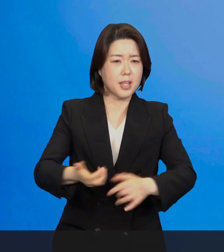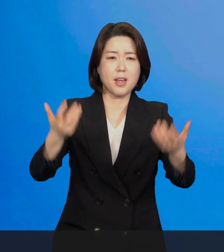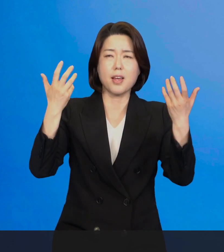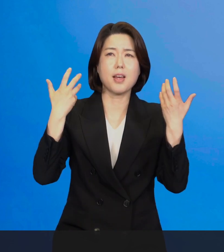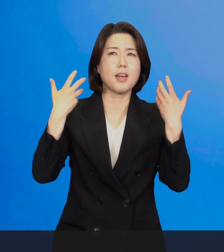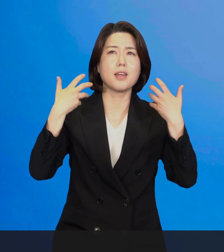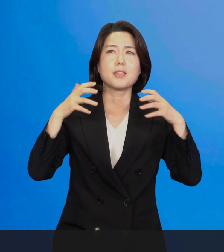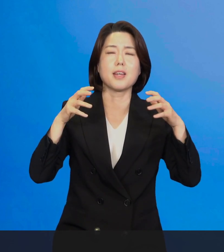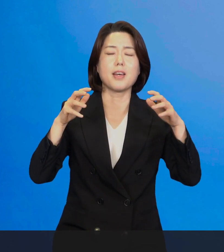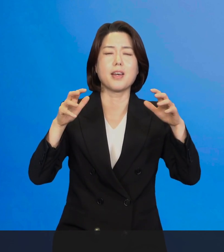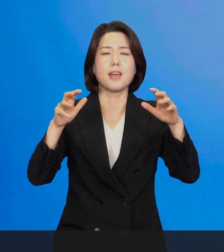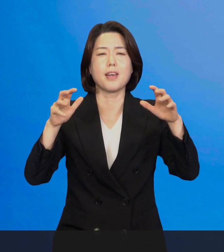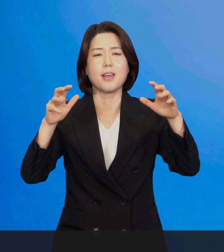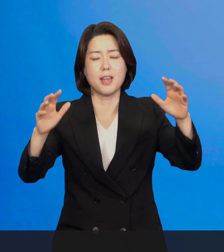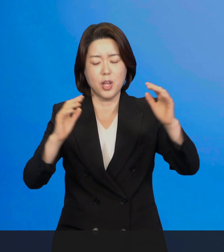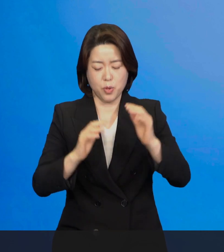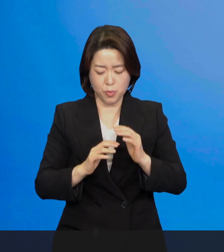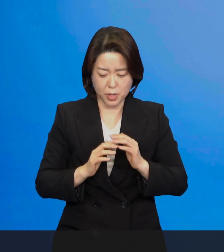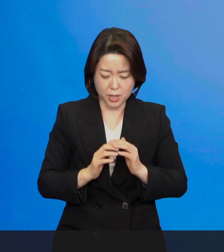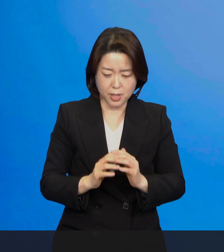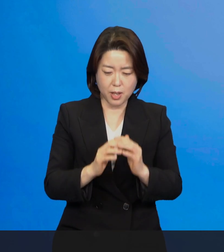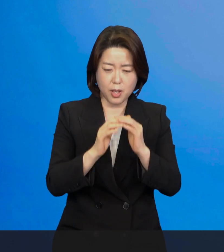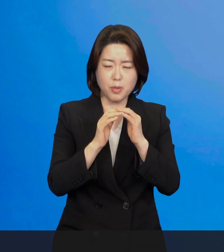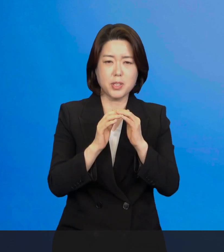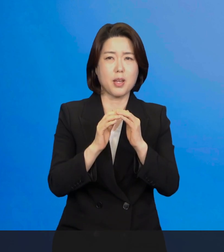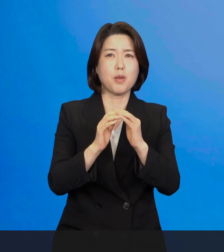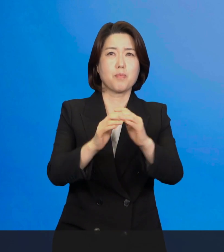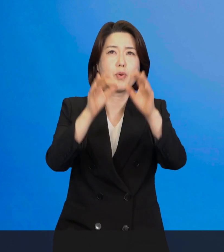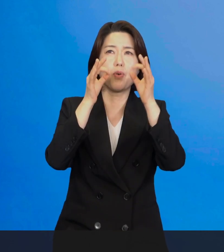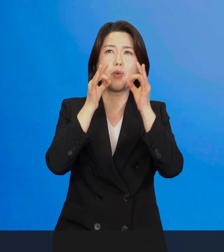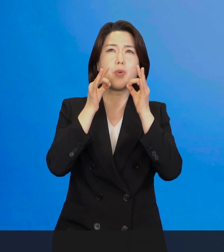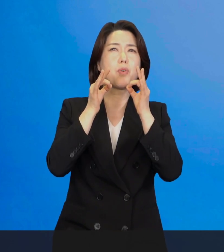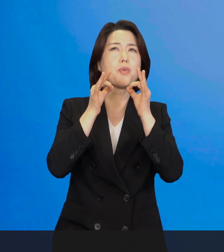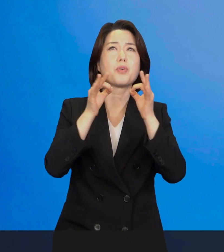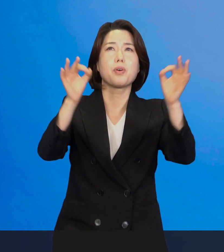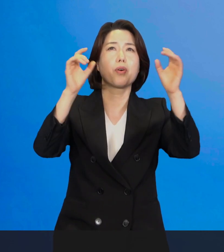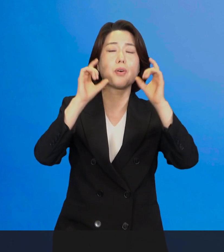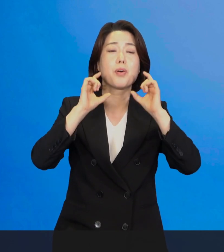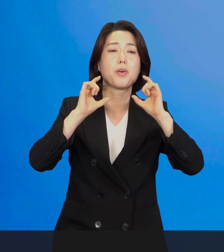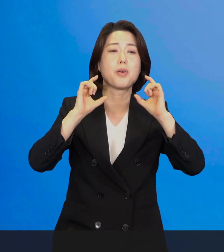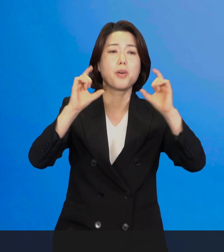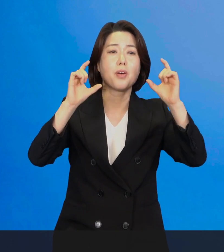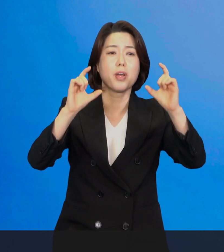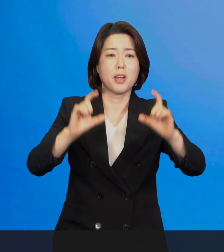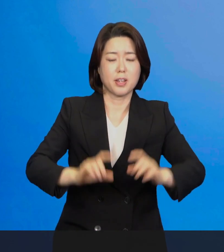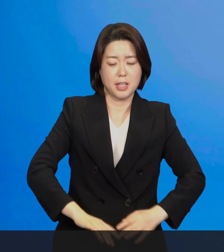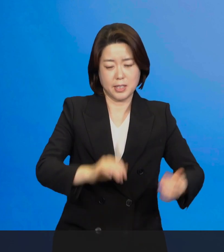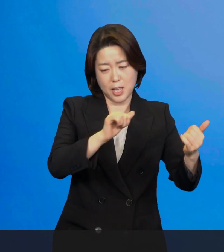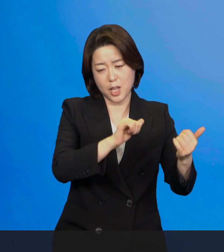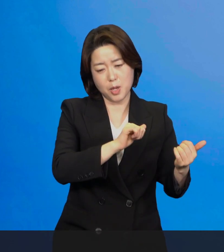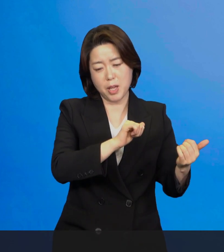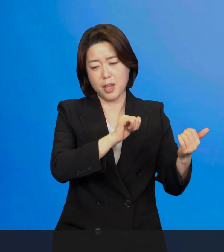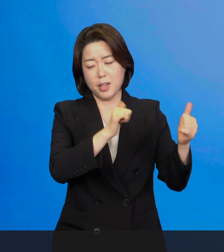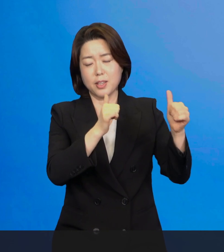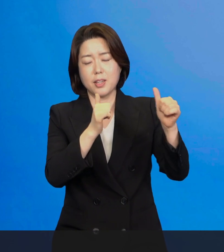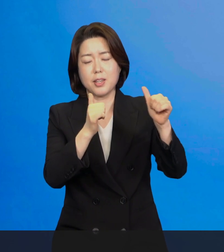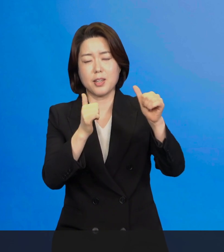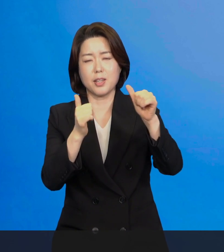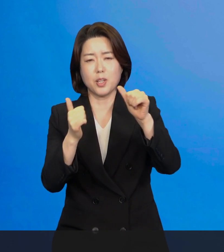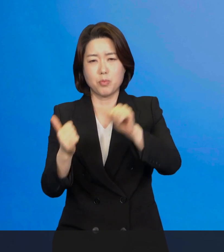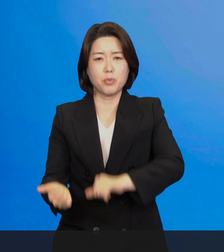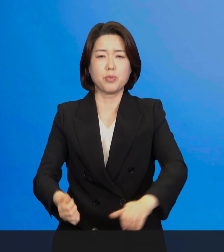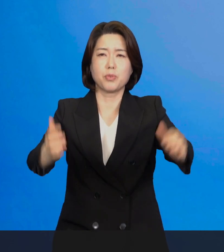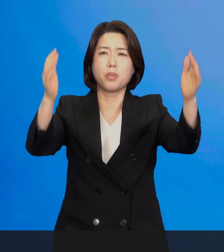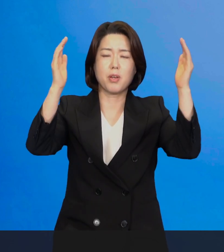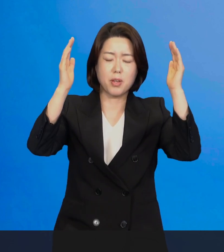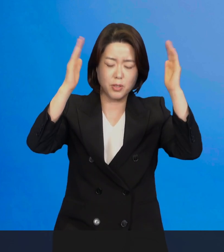유다의 사자 위엄찬 보여 사망이 무너졌도다. 사망이